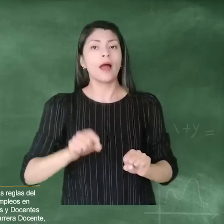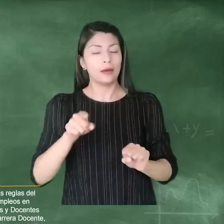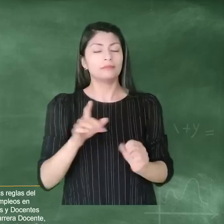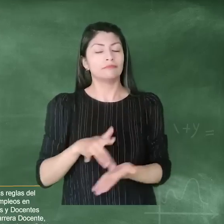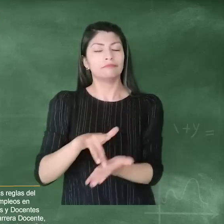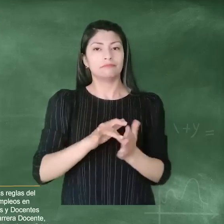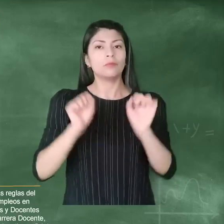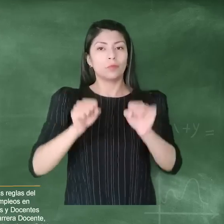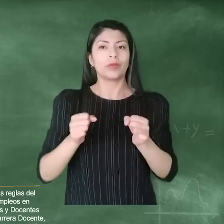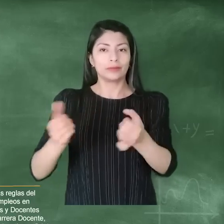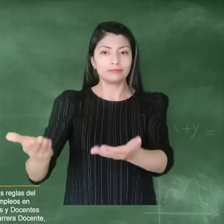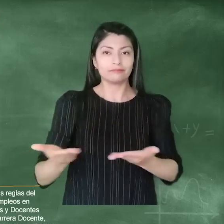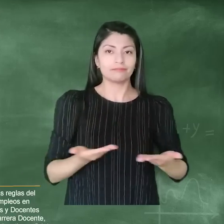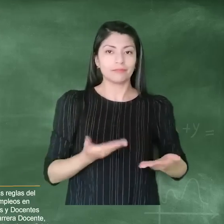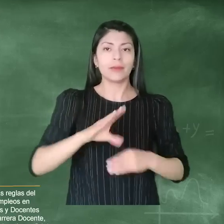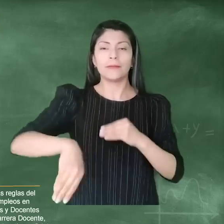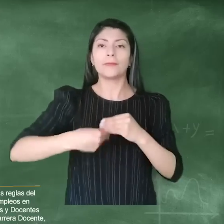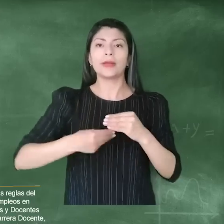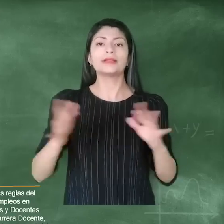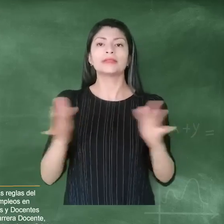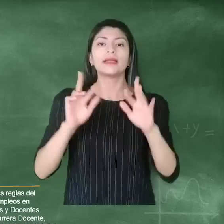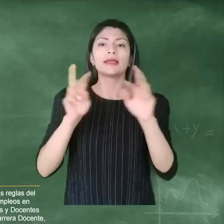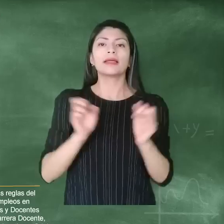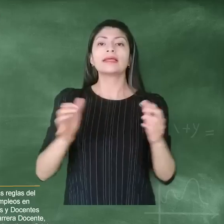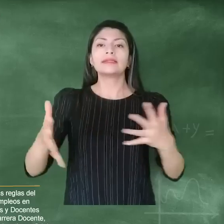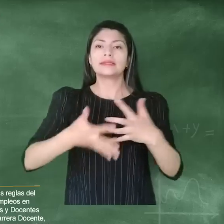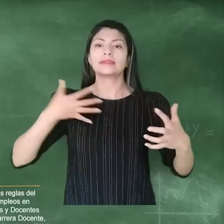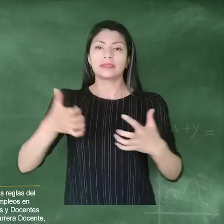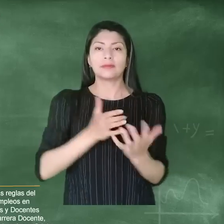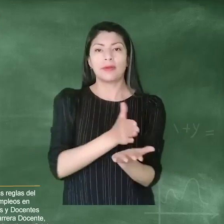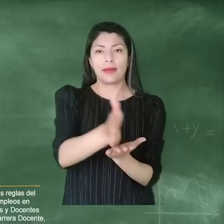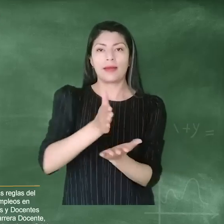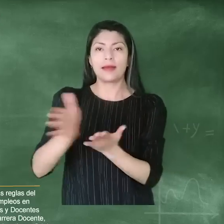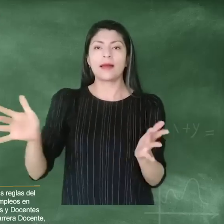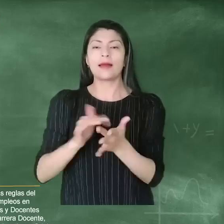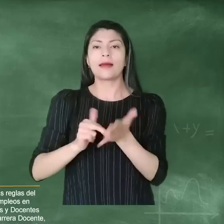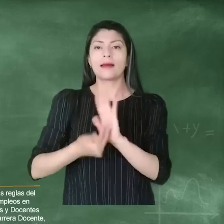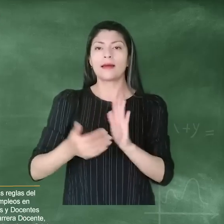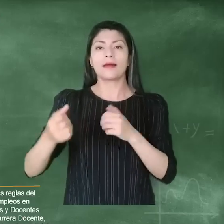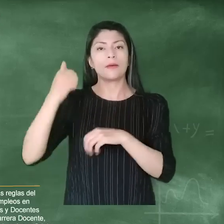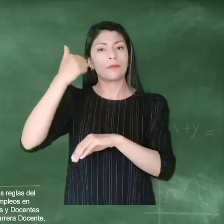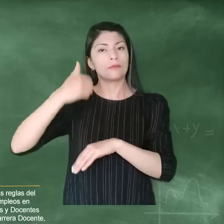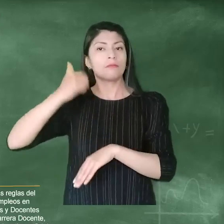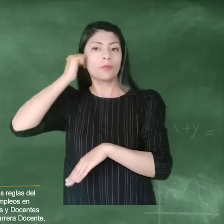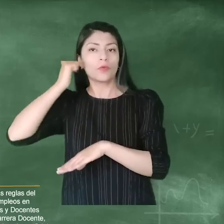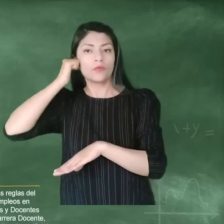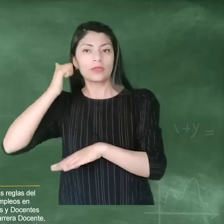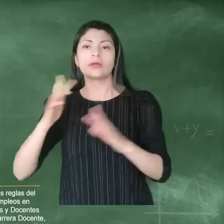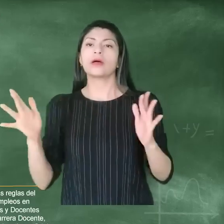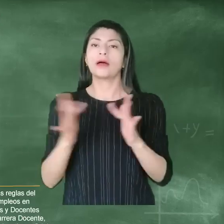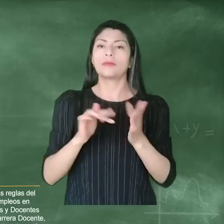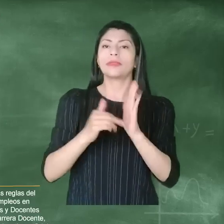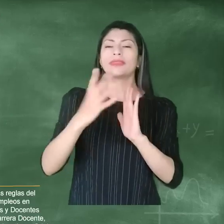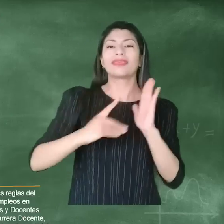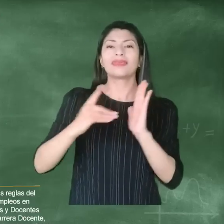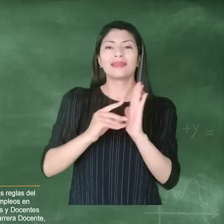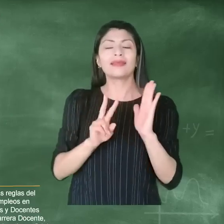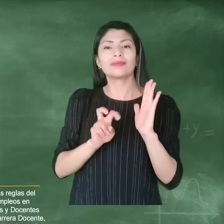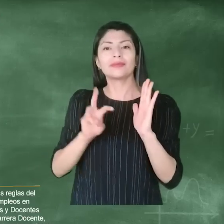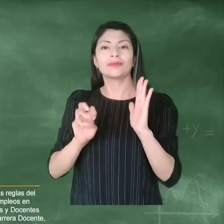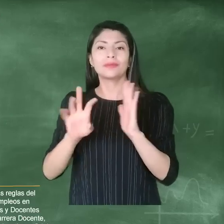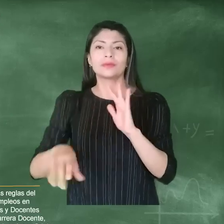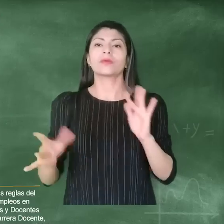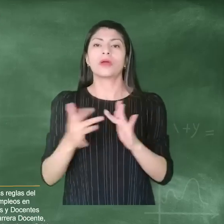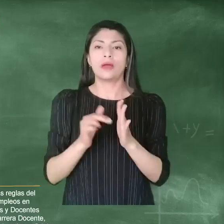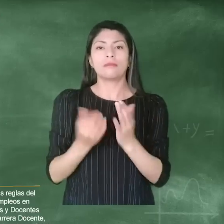empleos. Con relación al Sistema Especial de Carrera Docente, el artículo 8 del Decreto Ley 1278